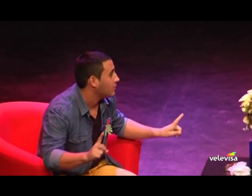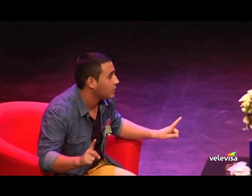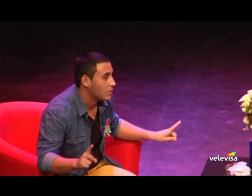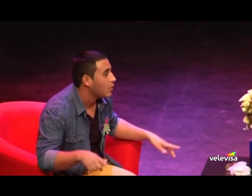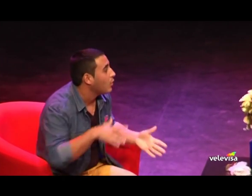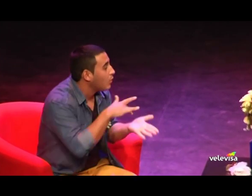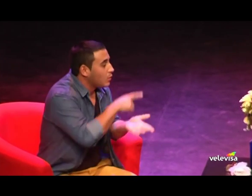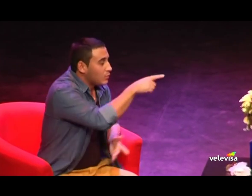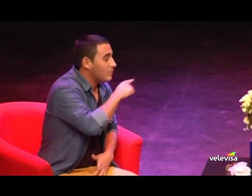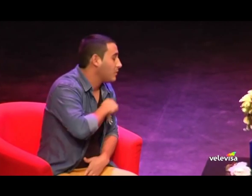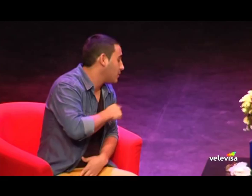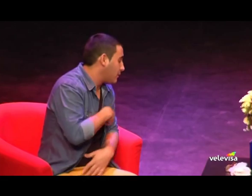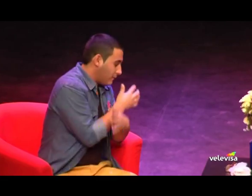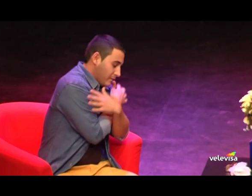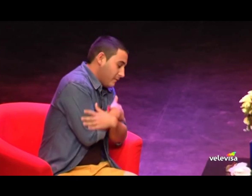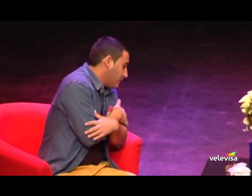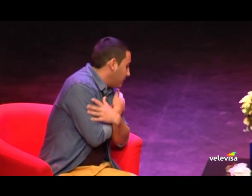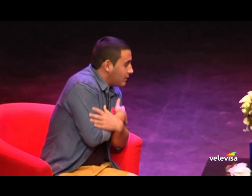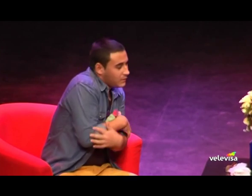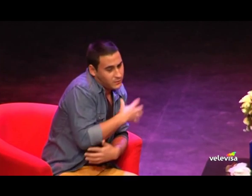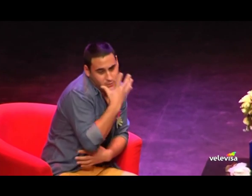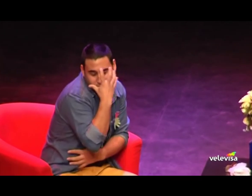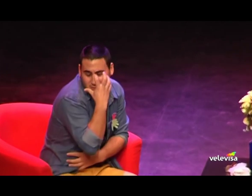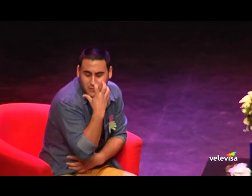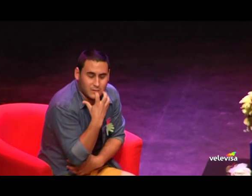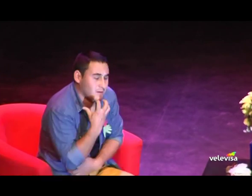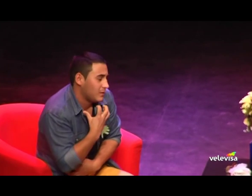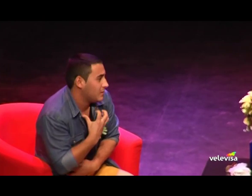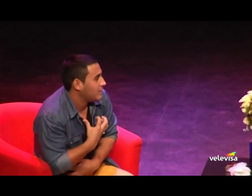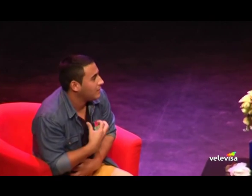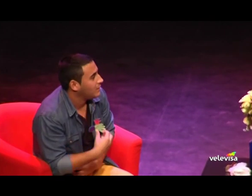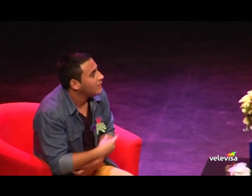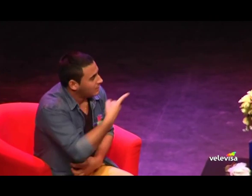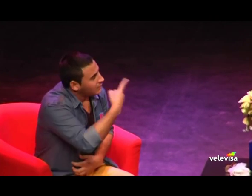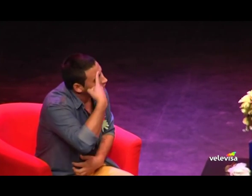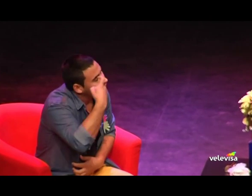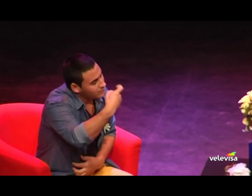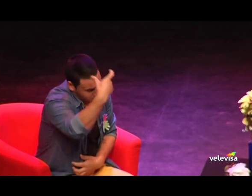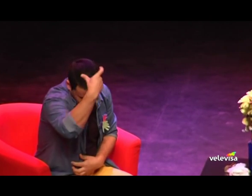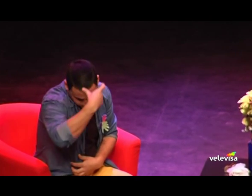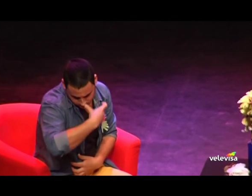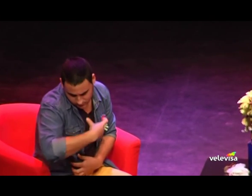frío y la tristeza Se funden y te abrazan Recuérdame